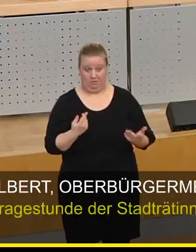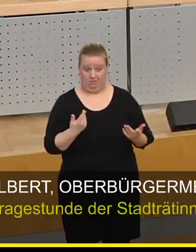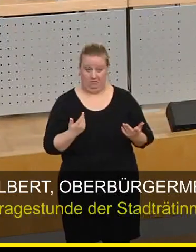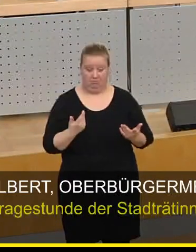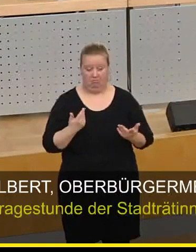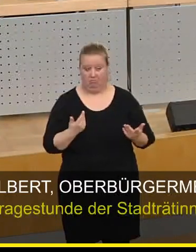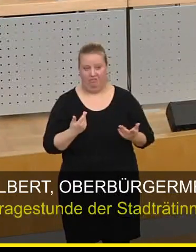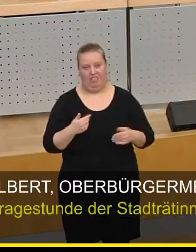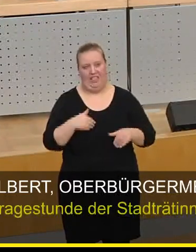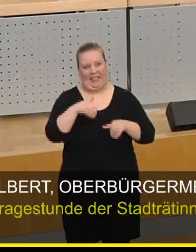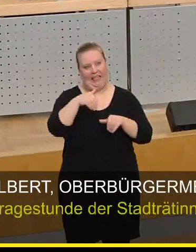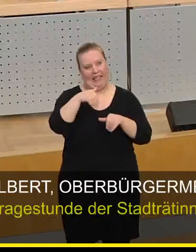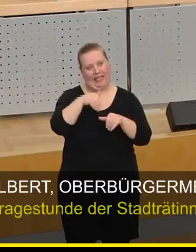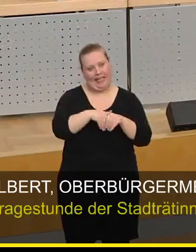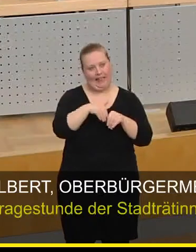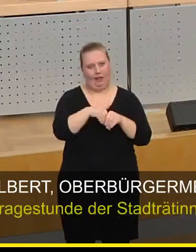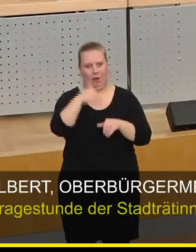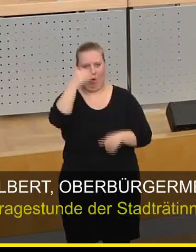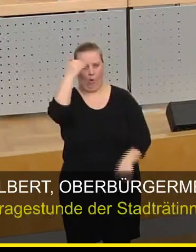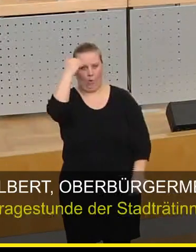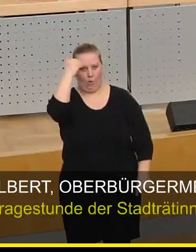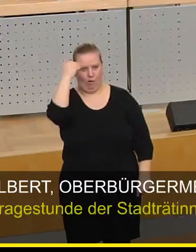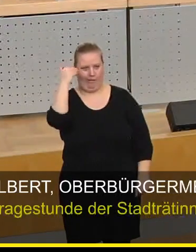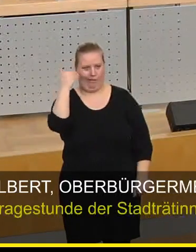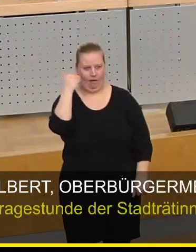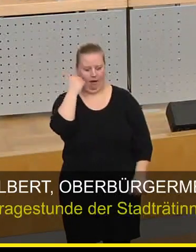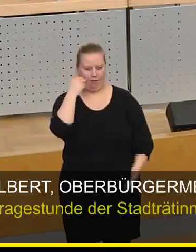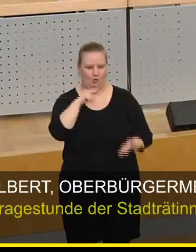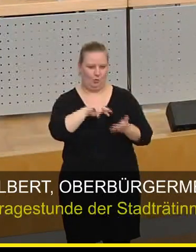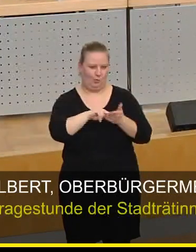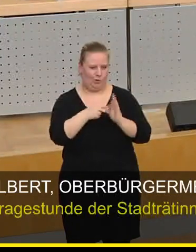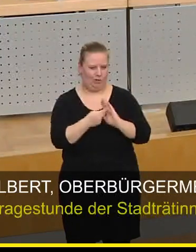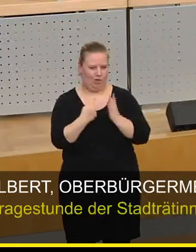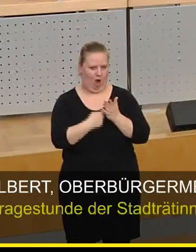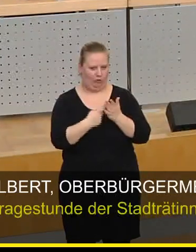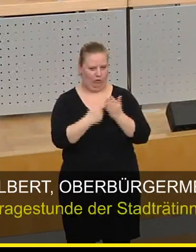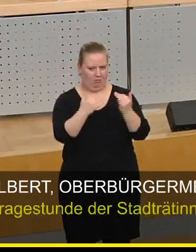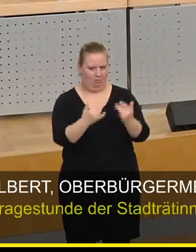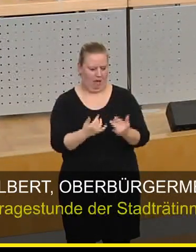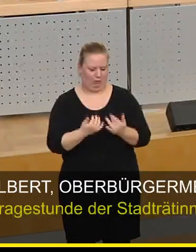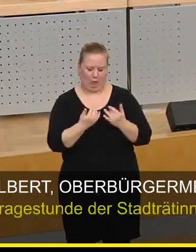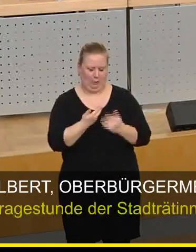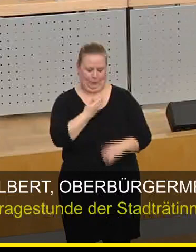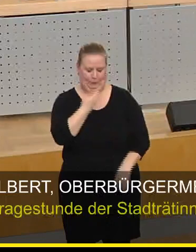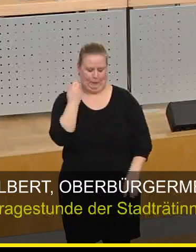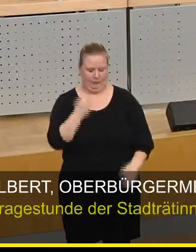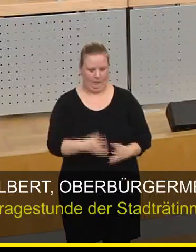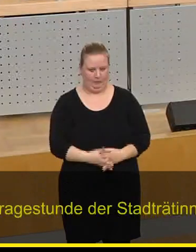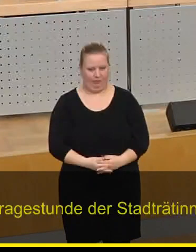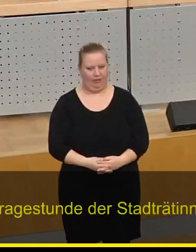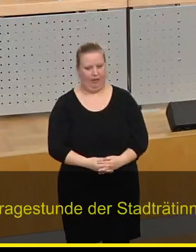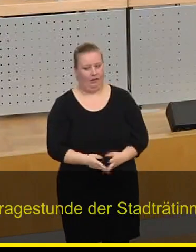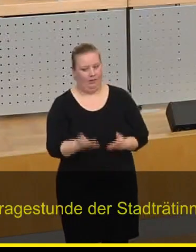Moment innerkoreanische politische Herausforderungen betreffen sollten.